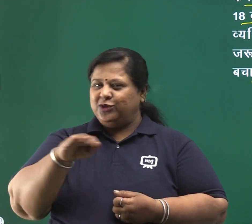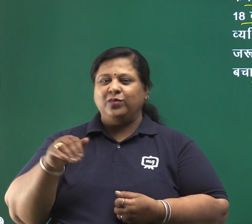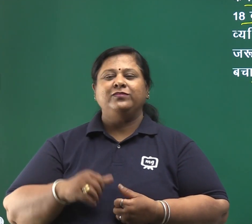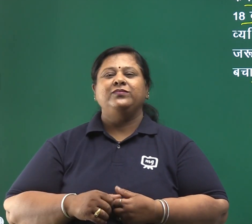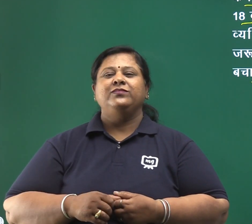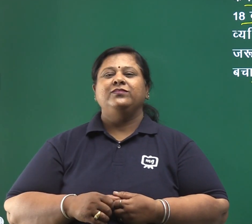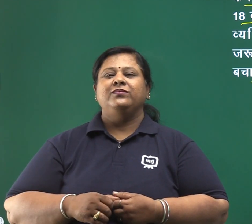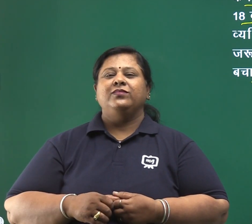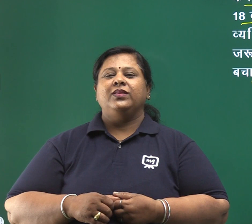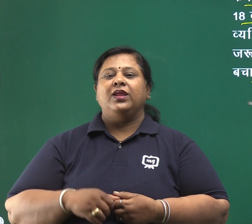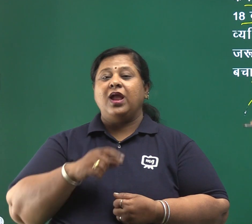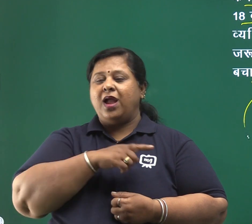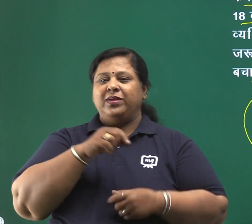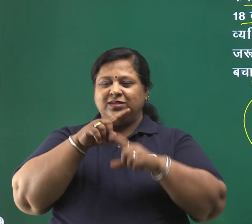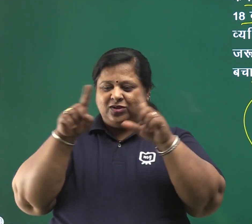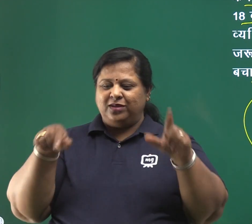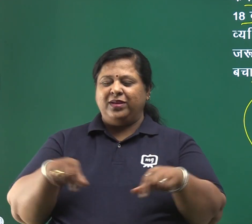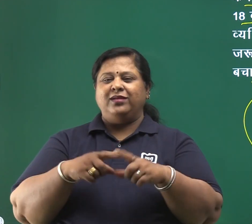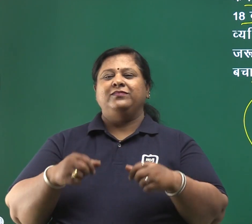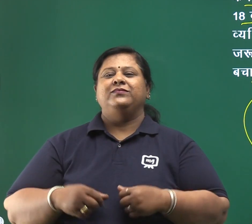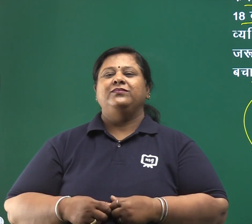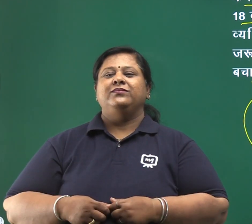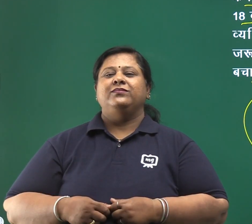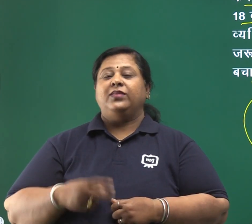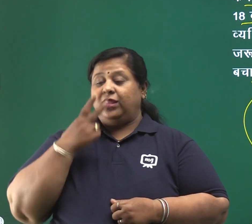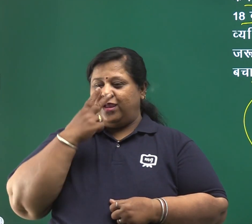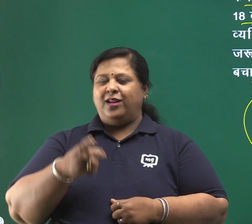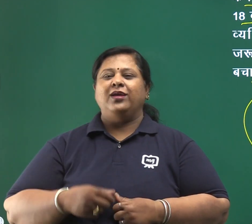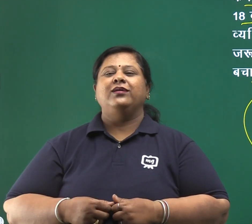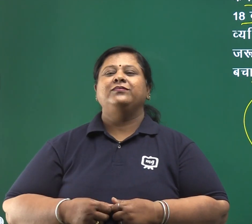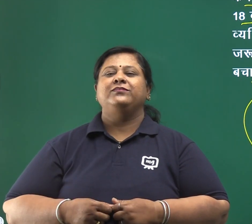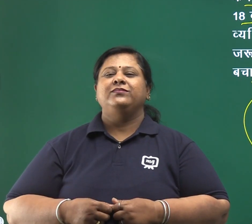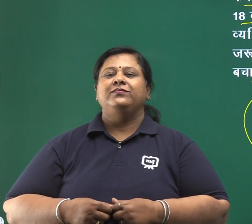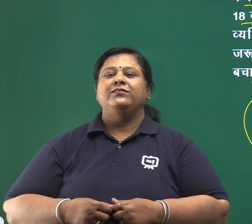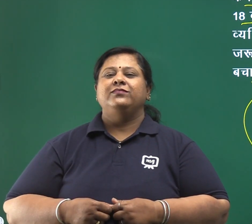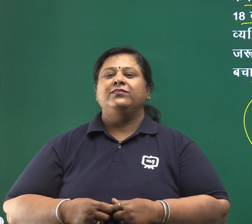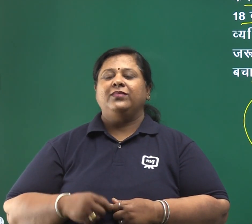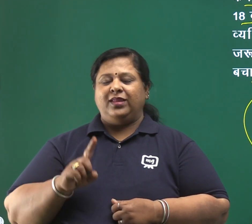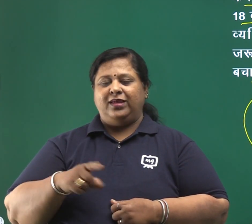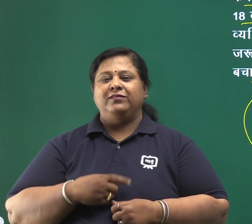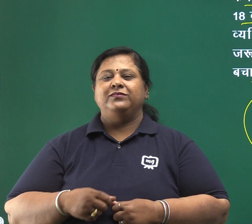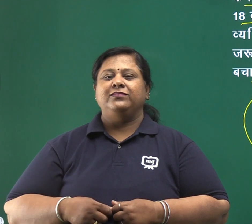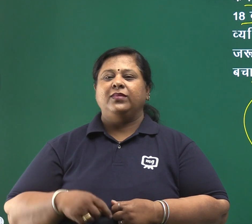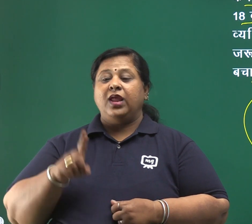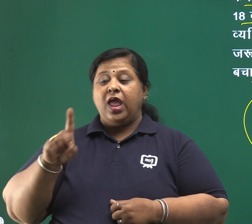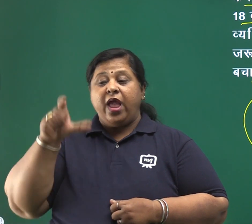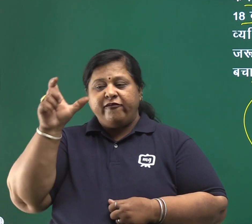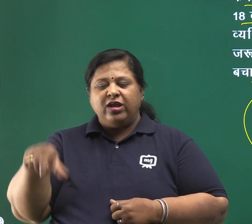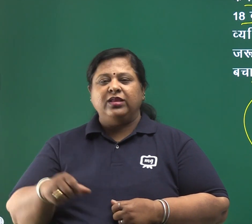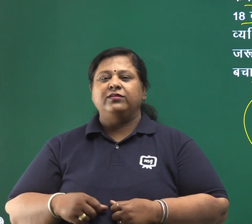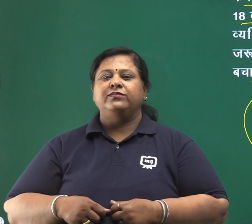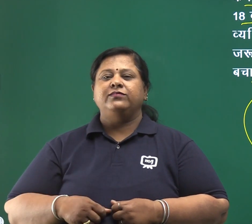बच्चों, आप इस चित्र में देख रहे हैं कि एक